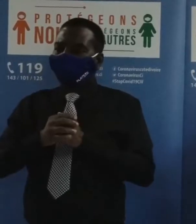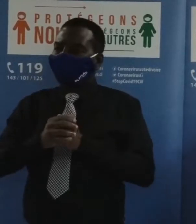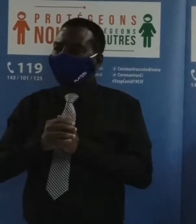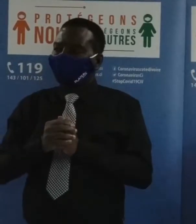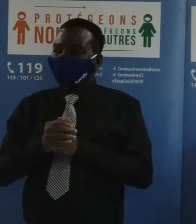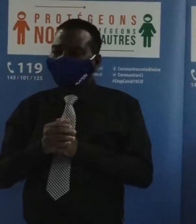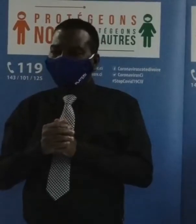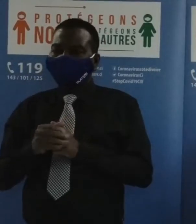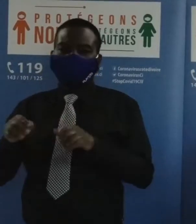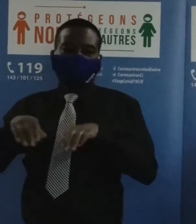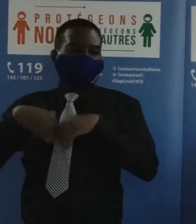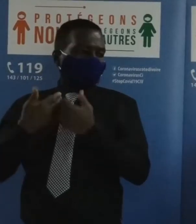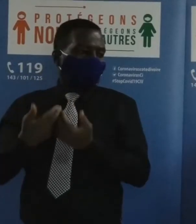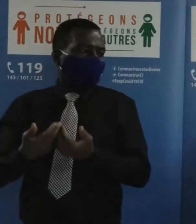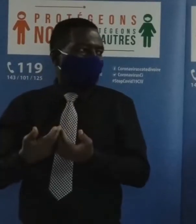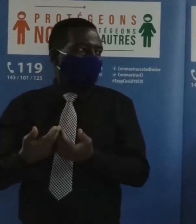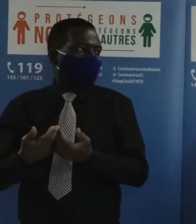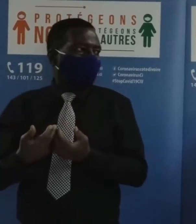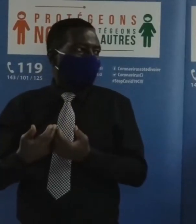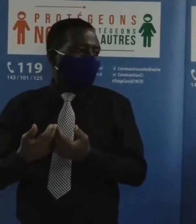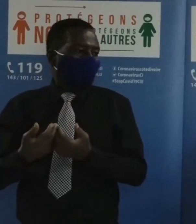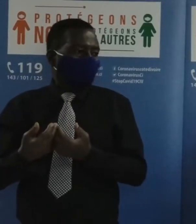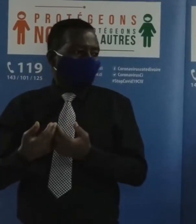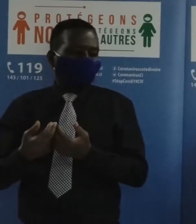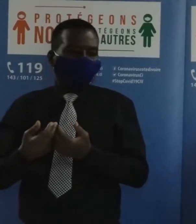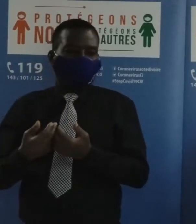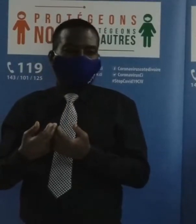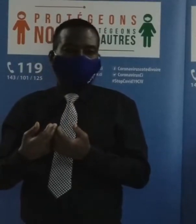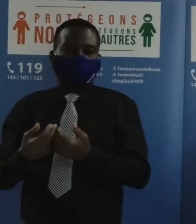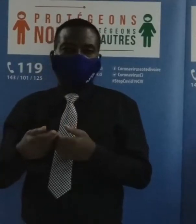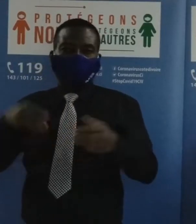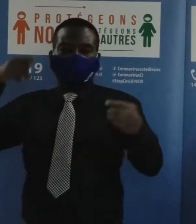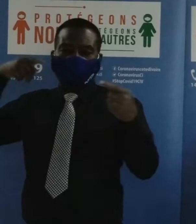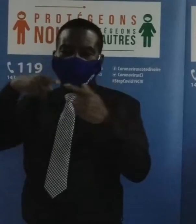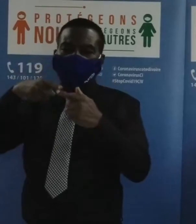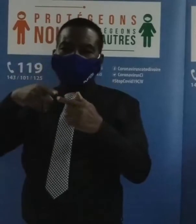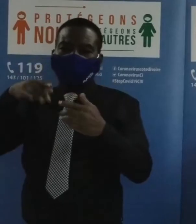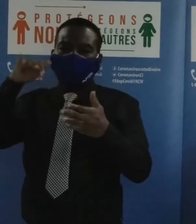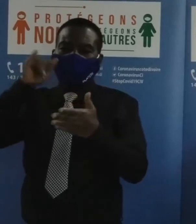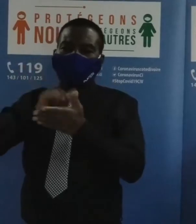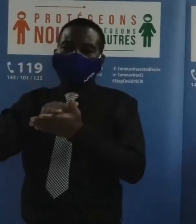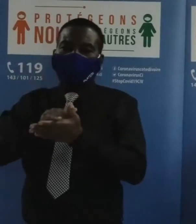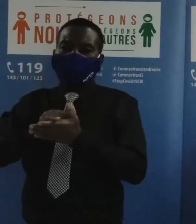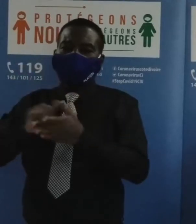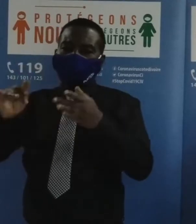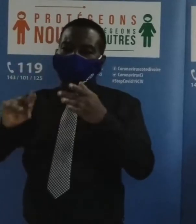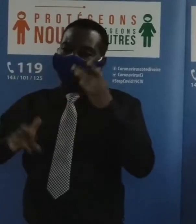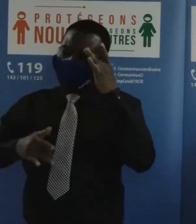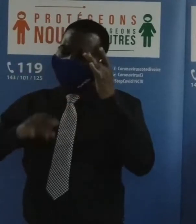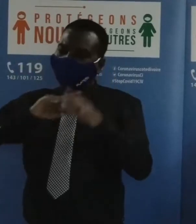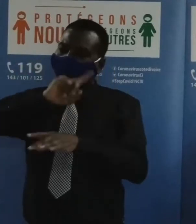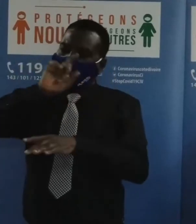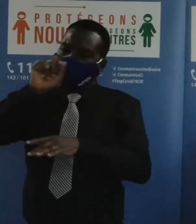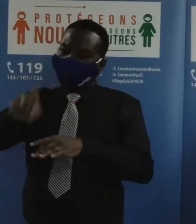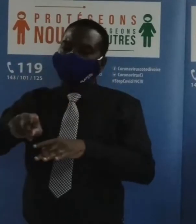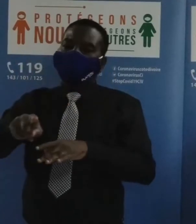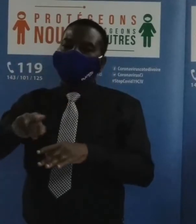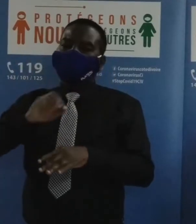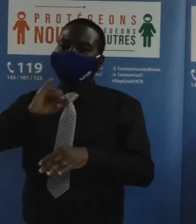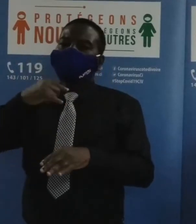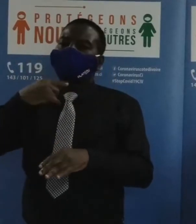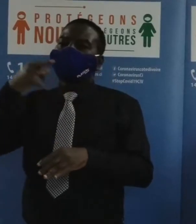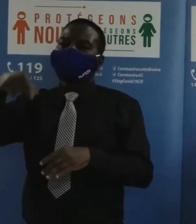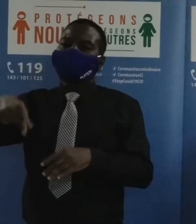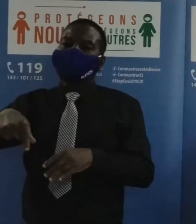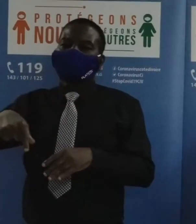comme en attaque on ose cette pandémie il faut dire